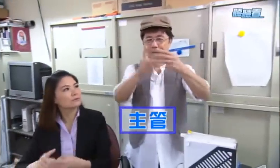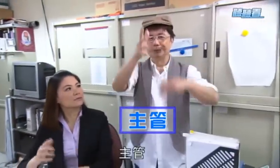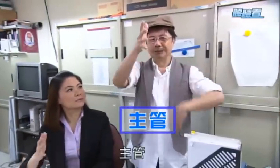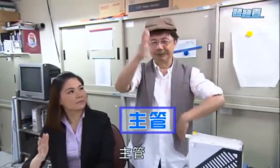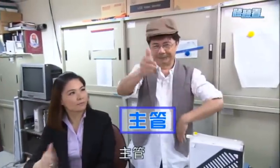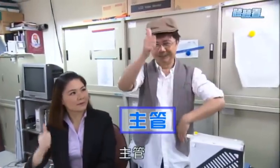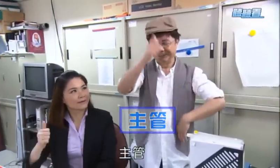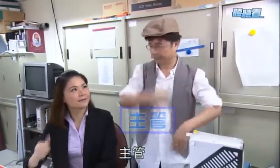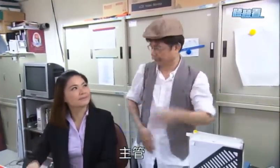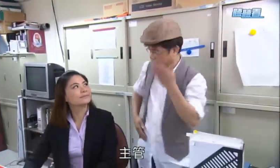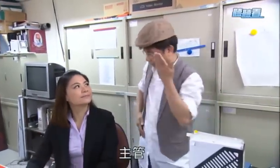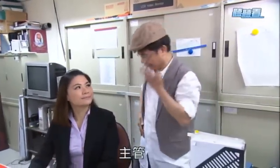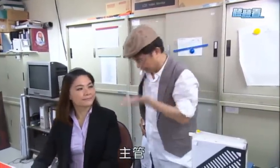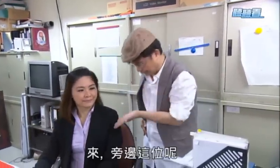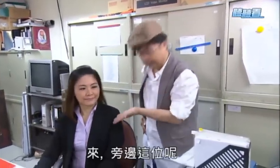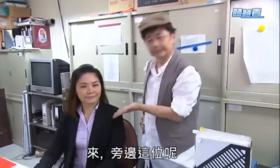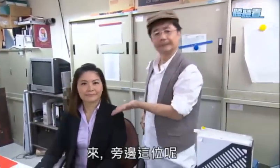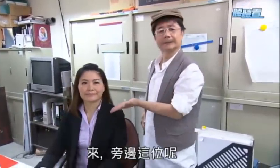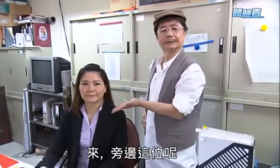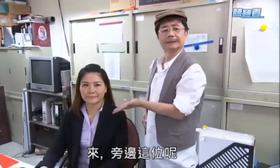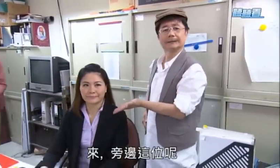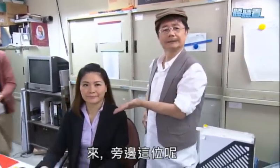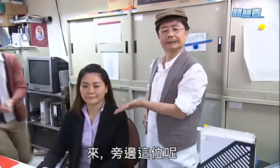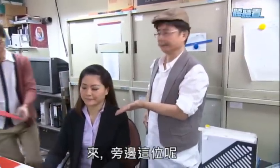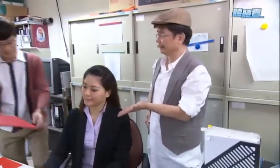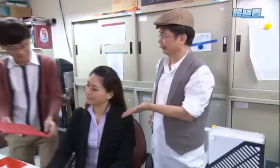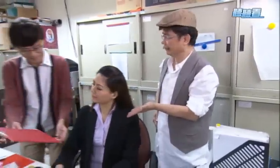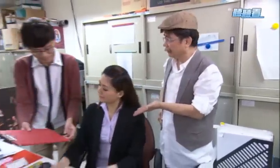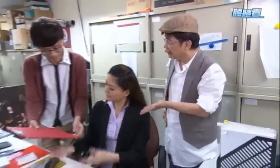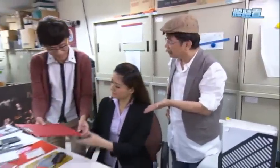主管。来，旁边这位呢？